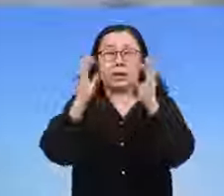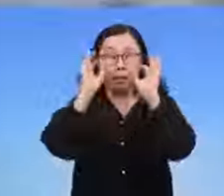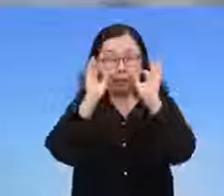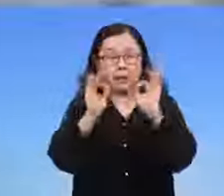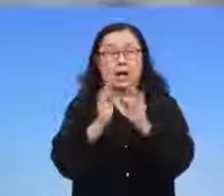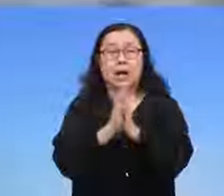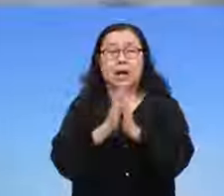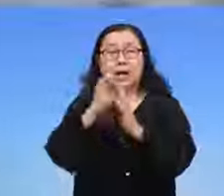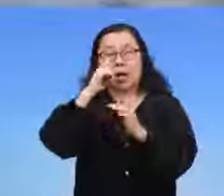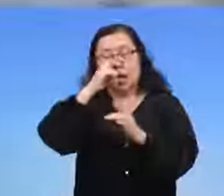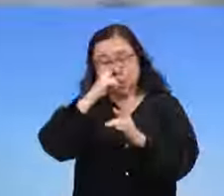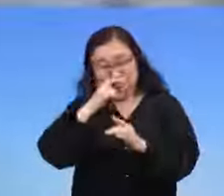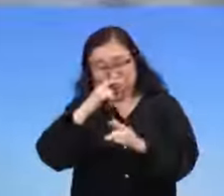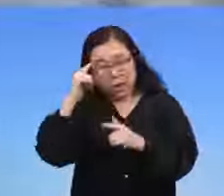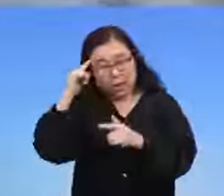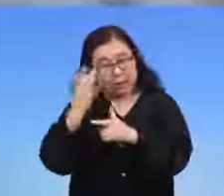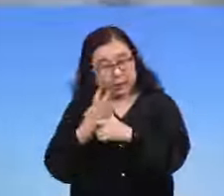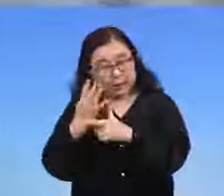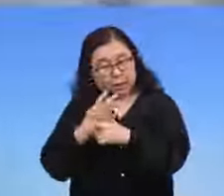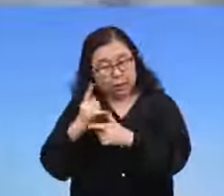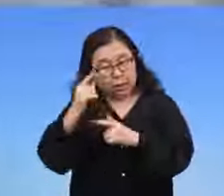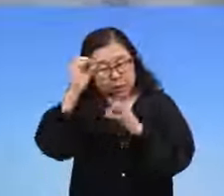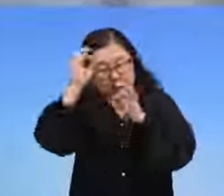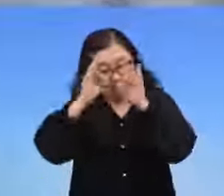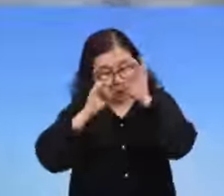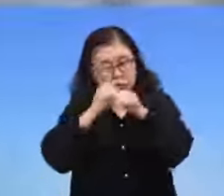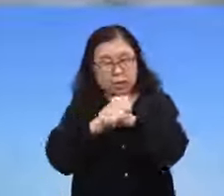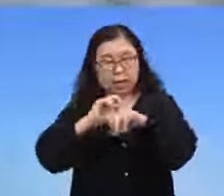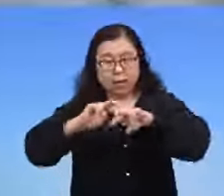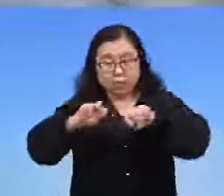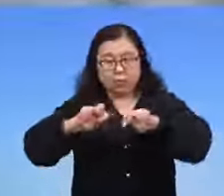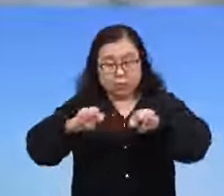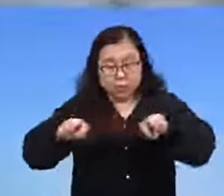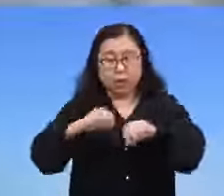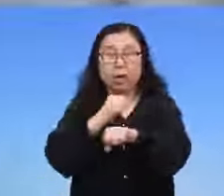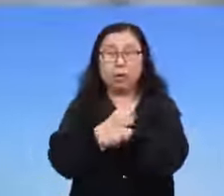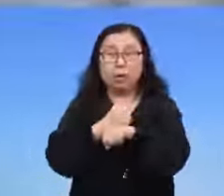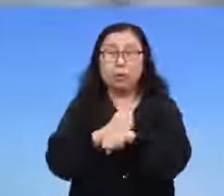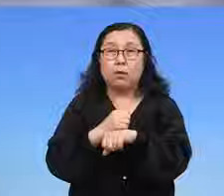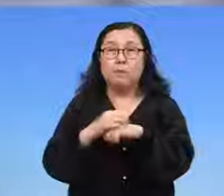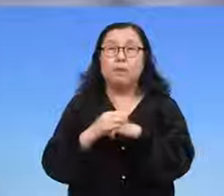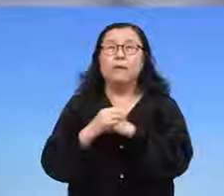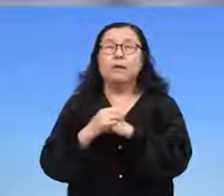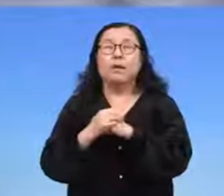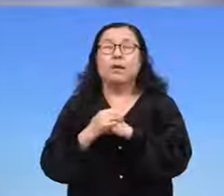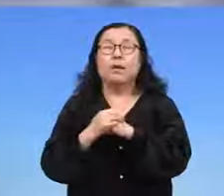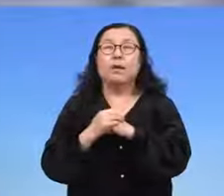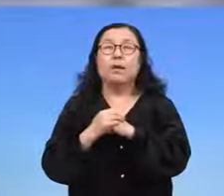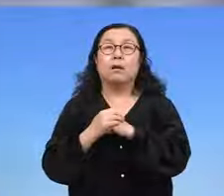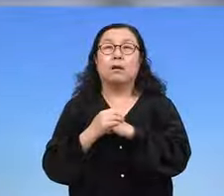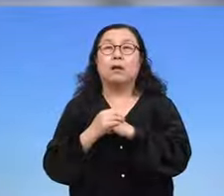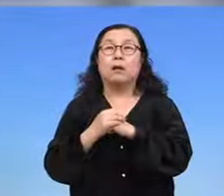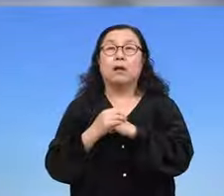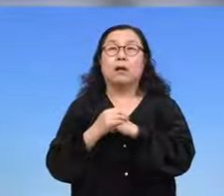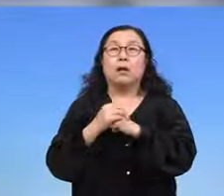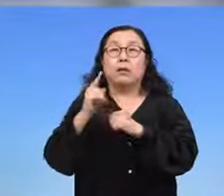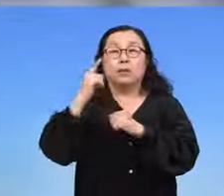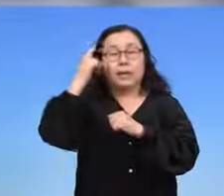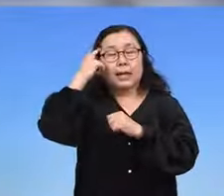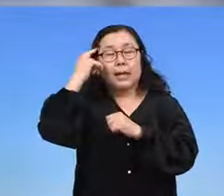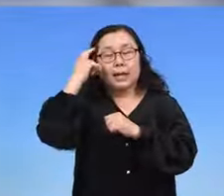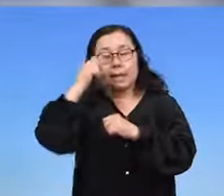보니까 그 동방 박사들이 왜 이런 실수를 저질렀나를 분석을 하면서요, 아마도